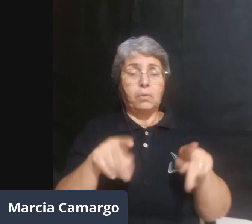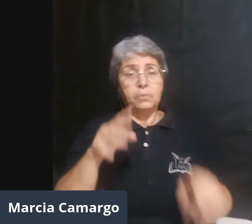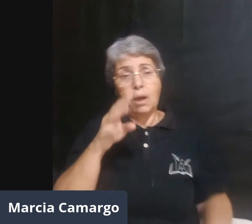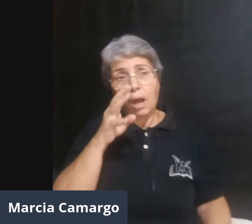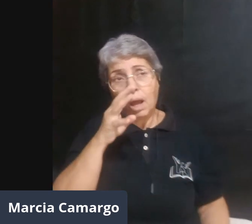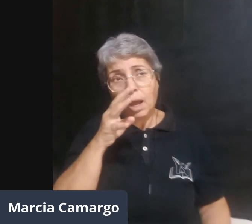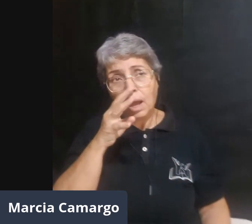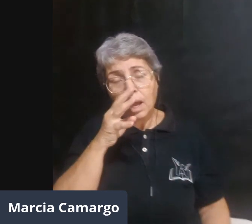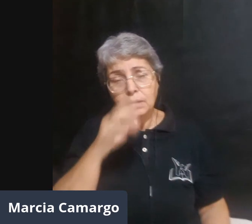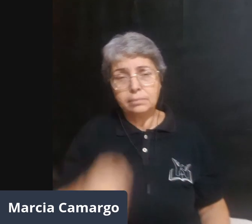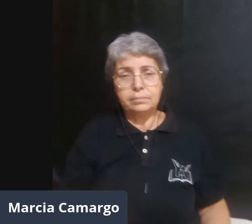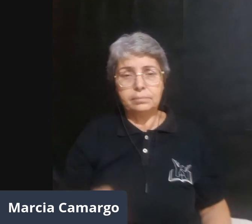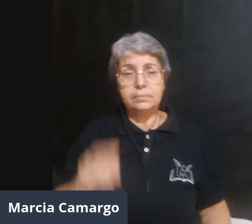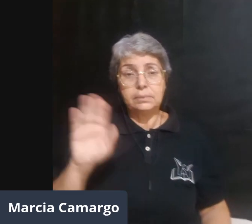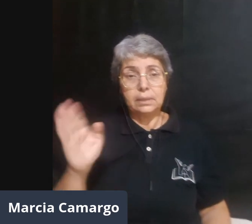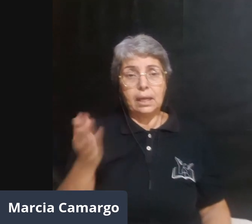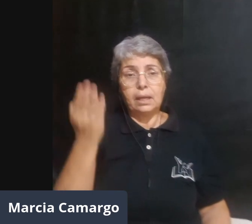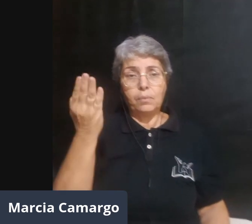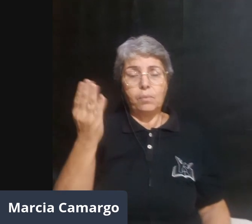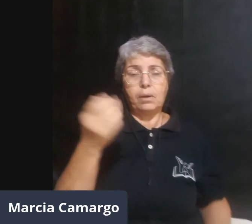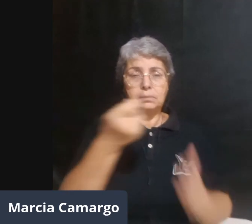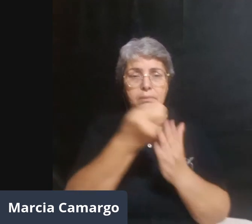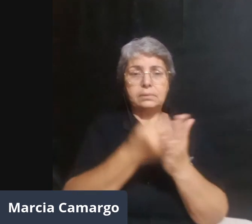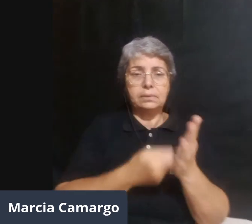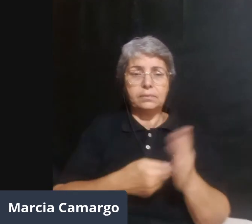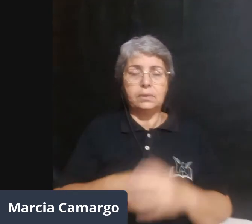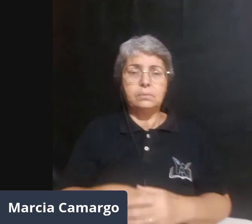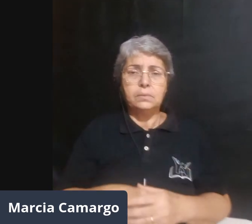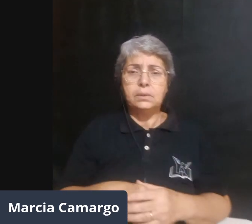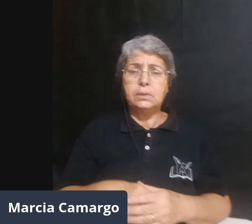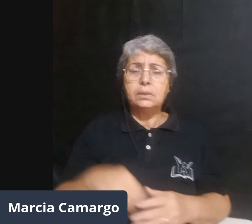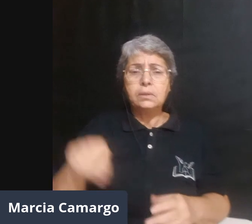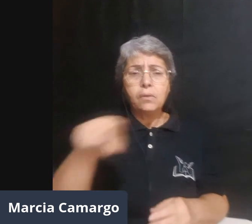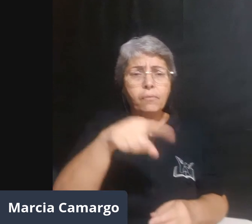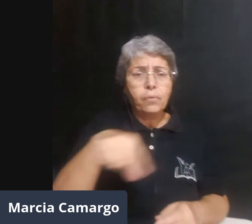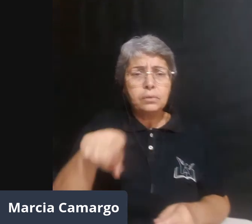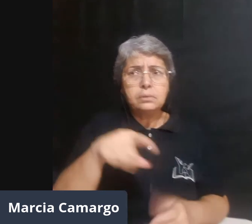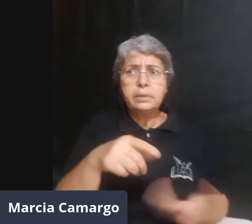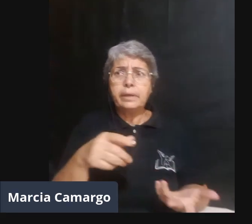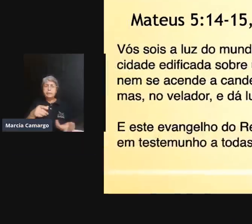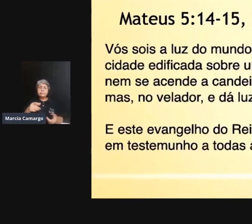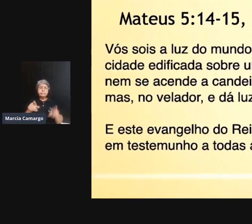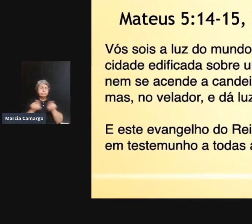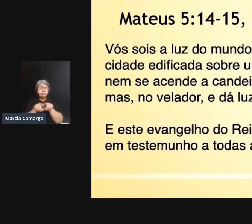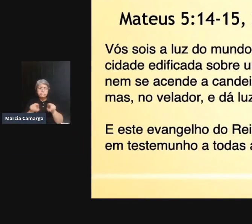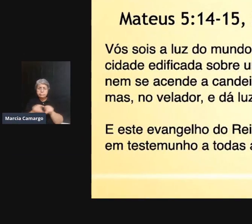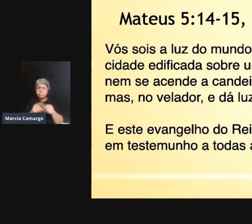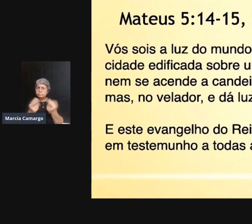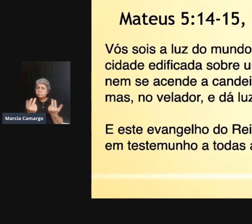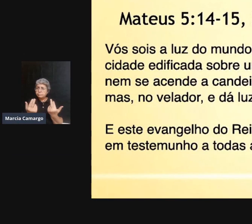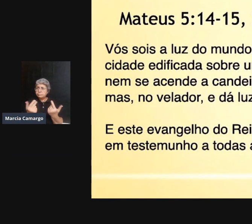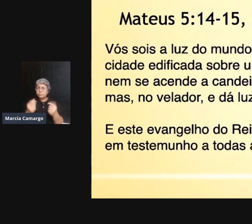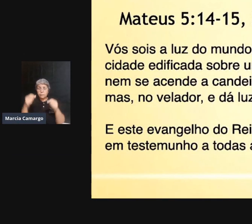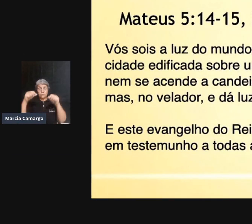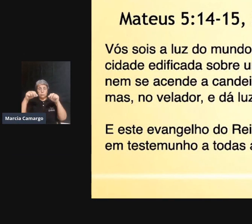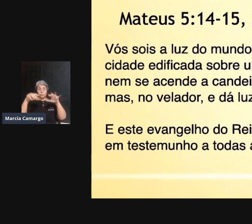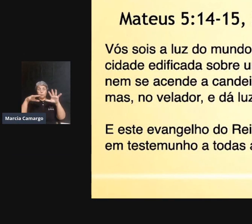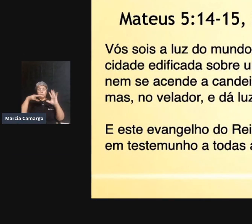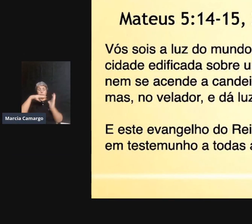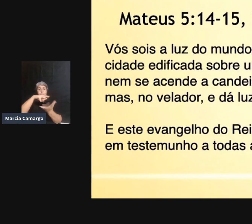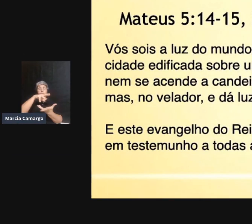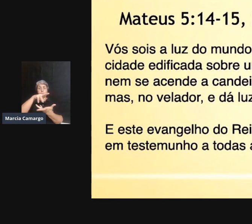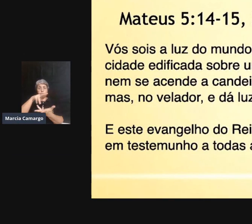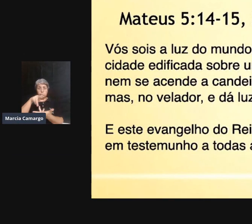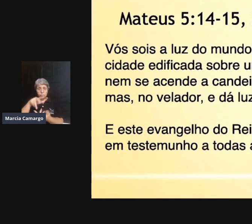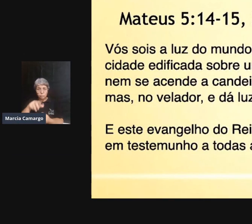Vós sois a luz do mundo. Não se pode esconder uma cidade edificada sobre um monte. Nem se acende a candeia e se